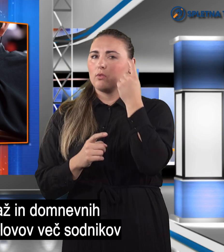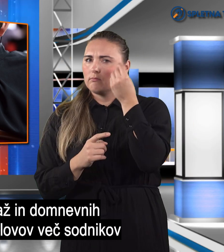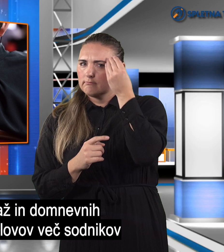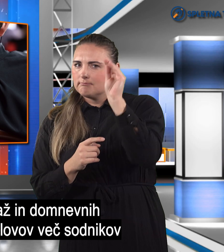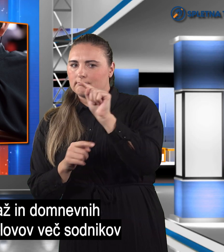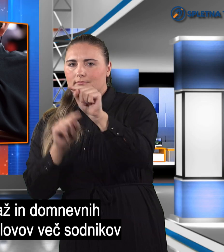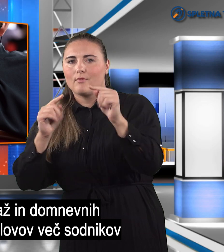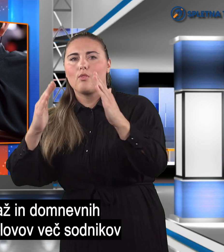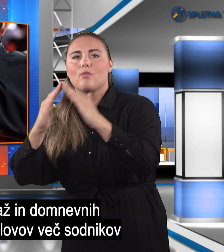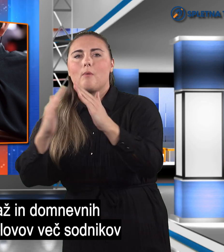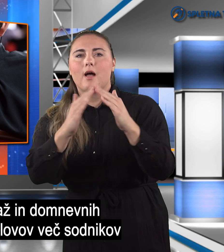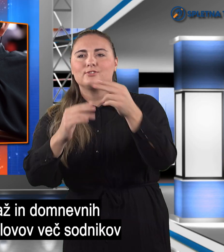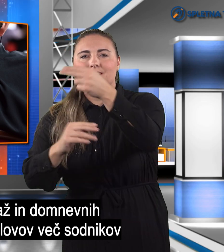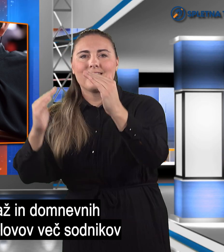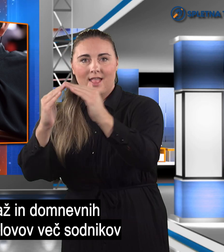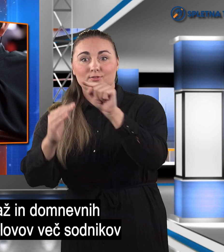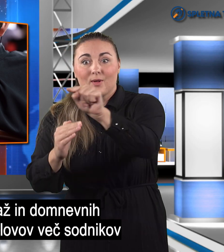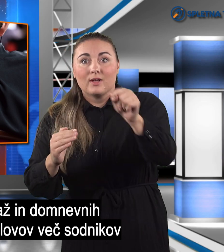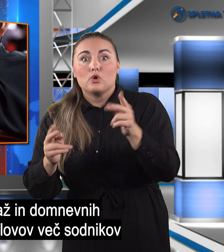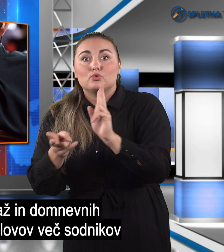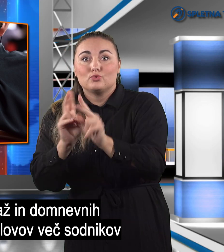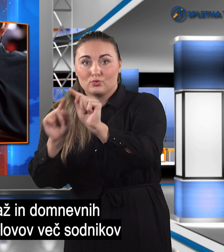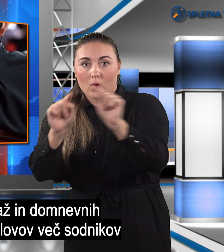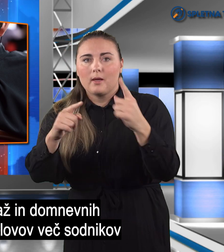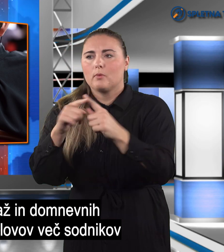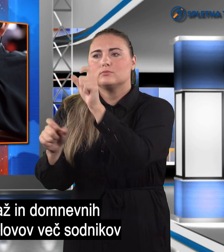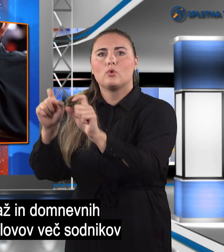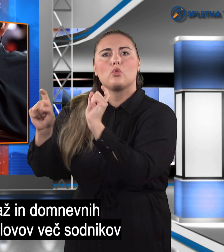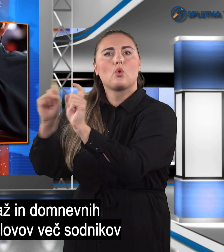tožilke, ki jih je tožil predsednik SDS Janez Janša.